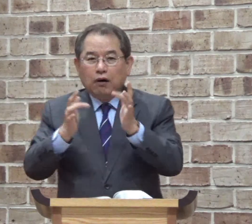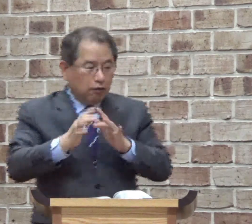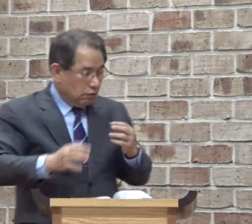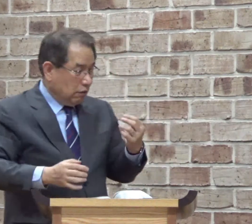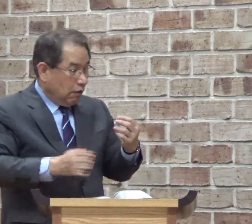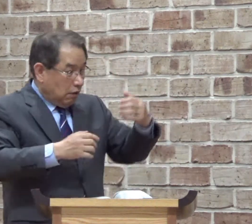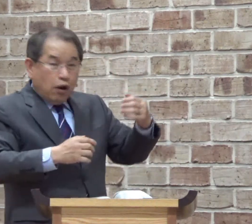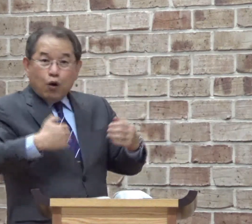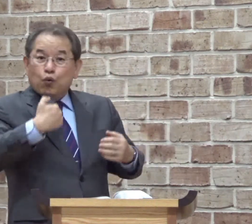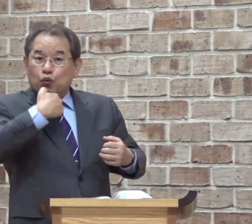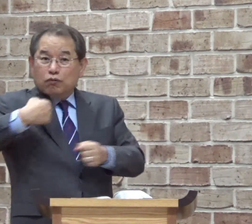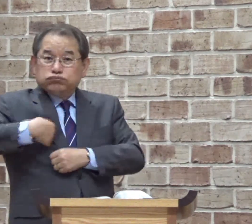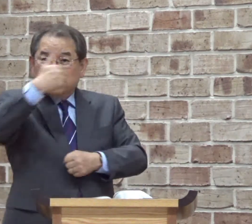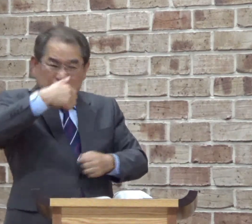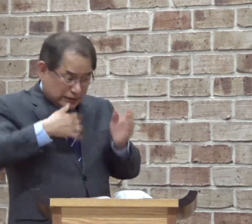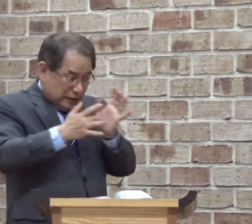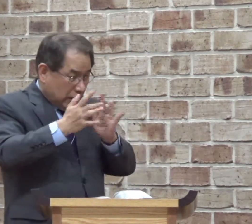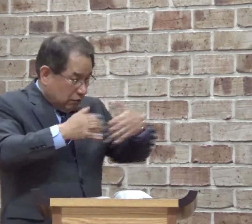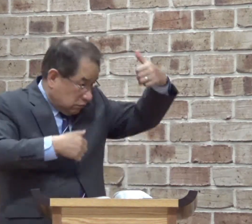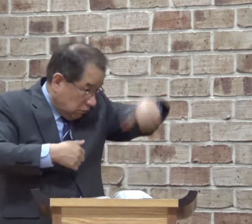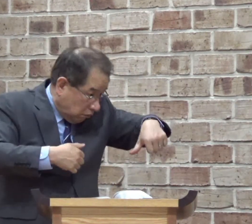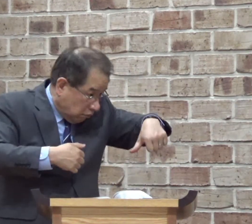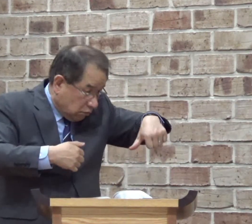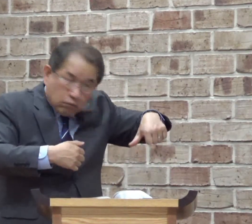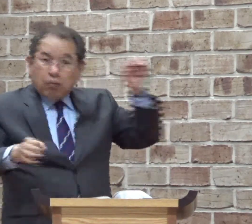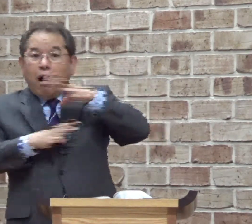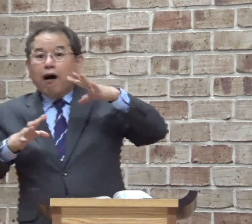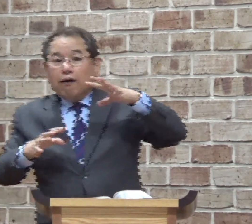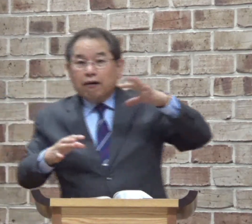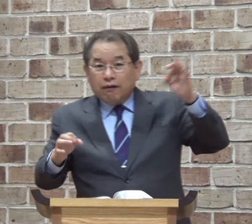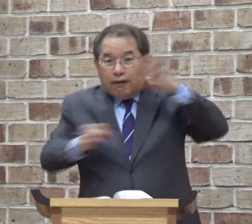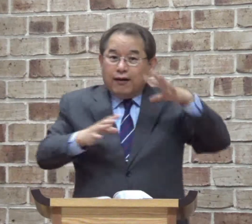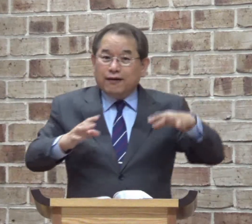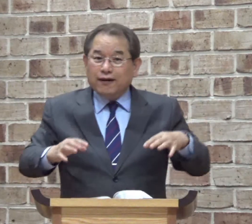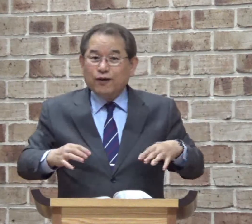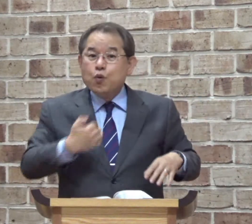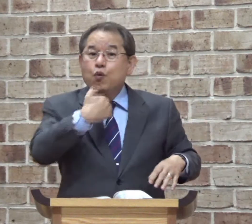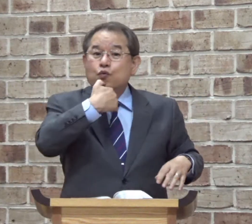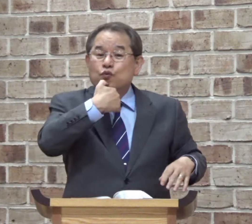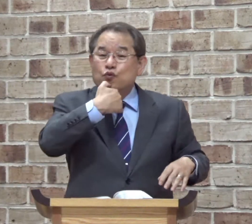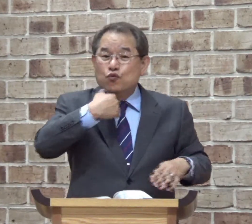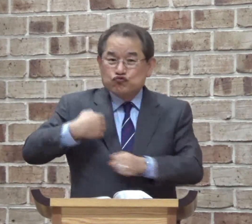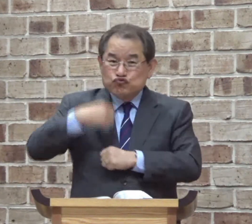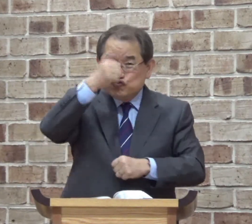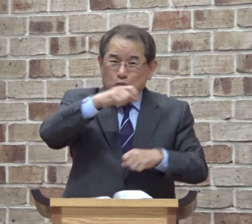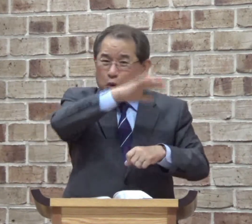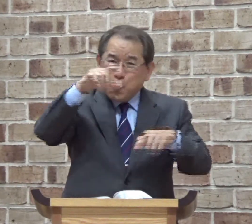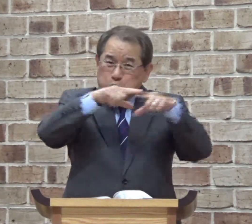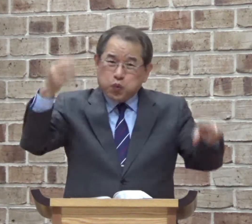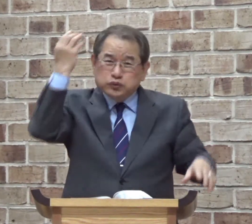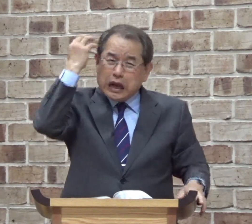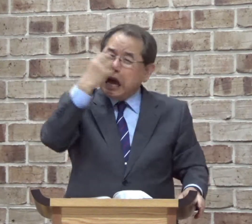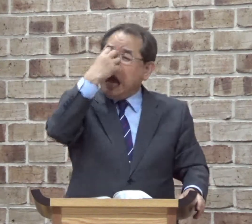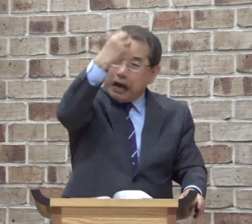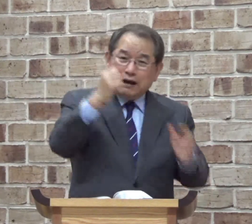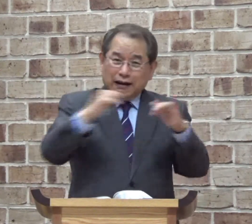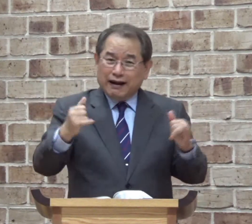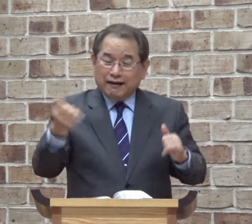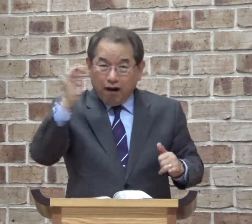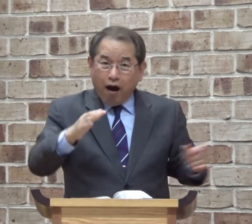여러 사역 중에 예수님 많은 병자들을 고치시는 것을 소문을 듣고 이 백부장은 예수님께 무릎을 꿇으며 아주 높은 위치의